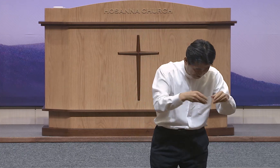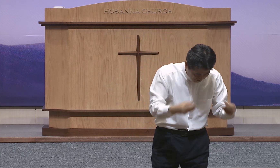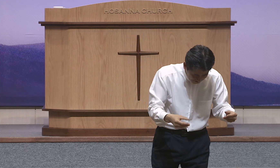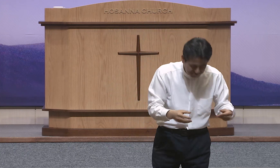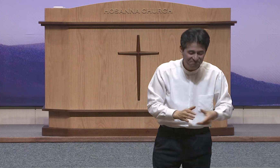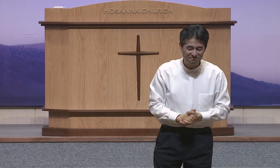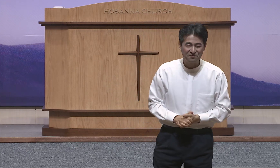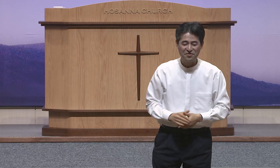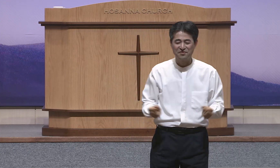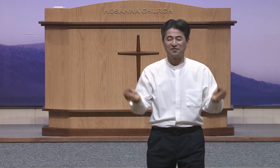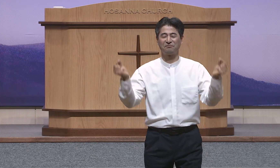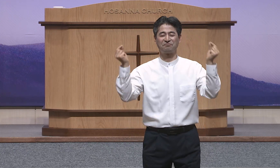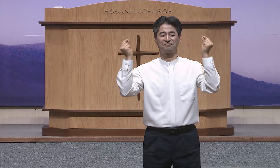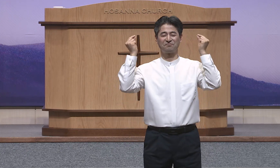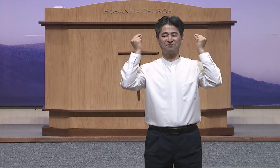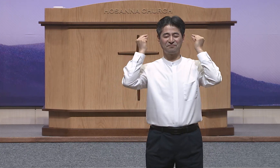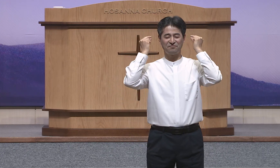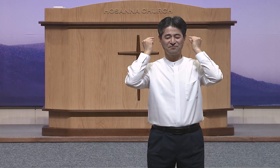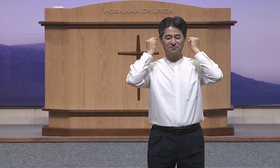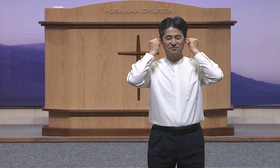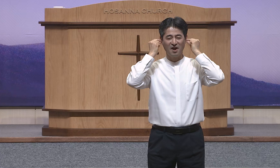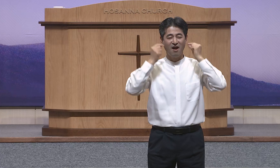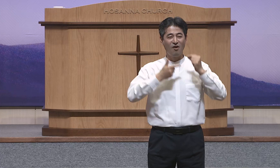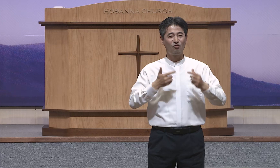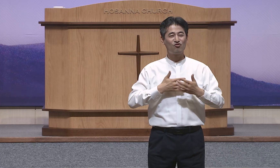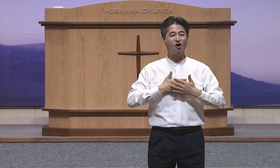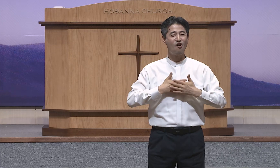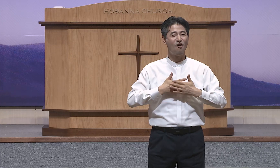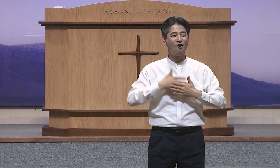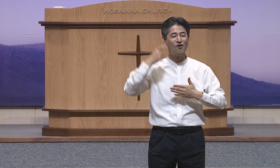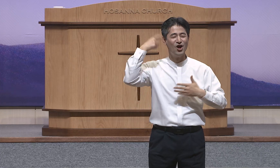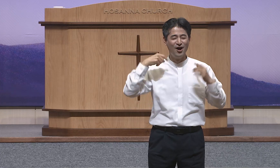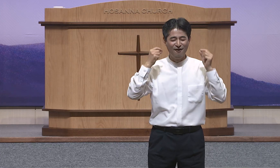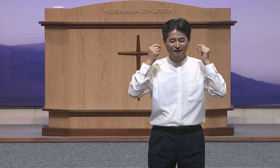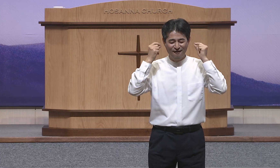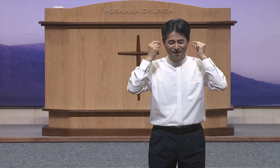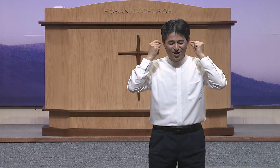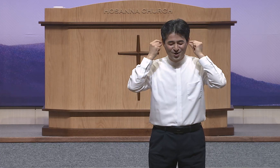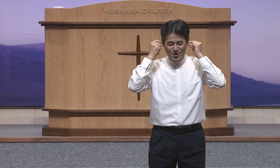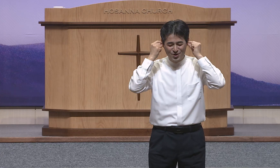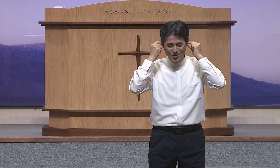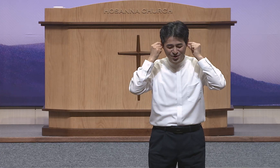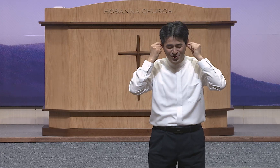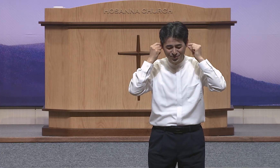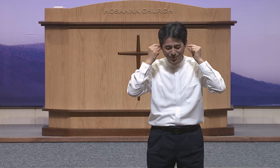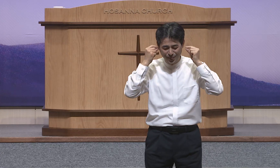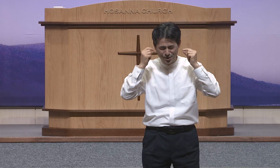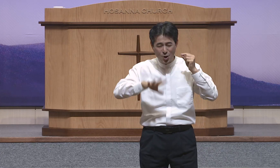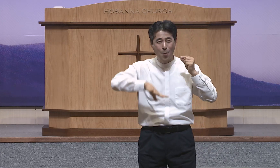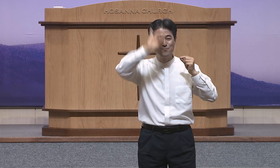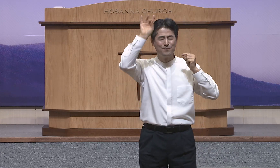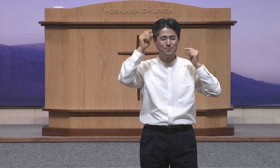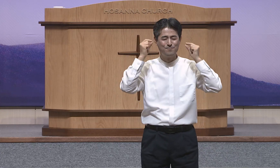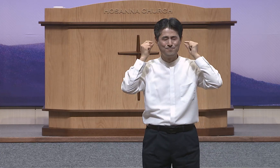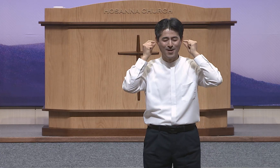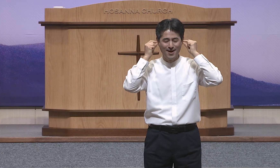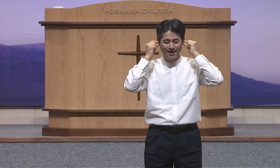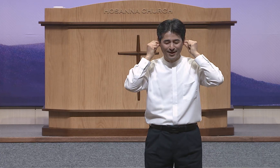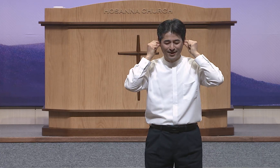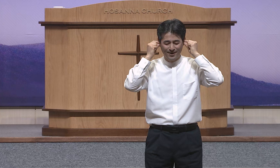그래서 찬송가를 펴놓고 귀에 이어폰을 꽂고 이제 정말 떨리는 마음으로 평생